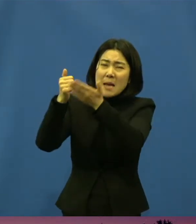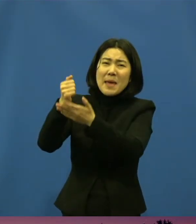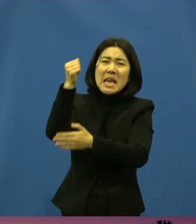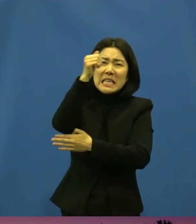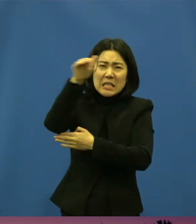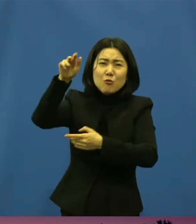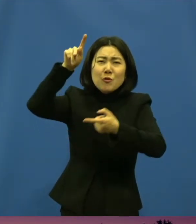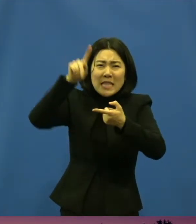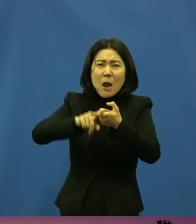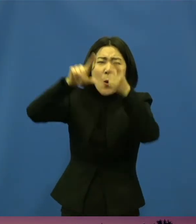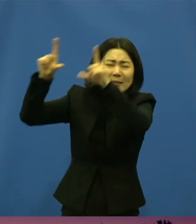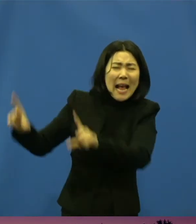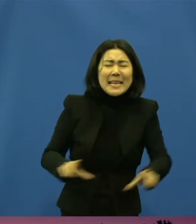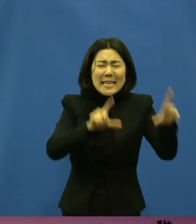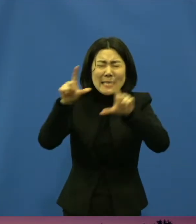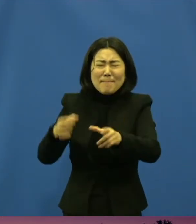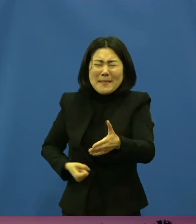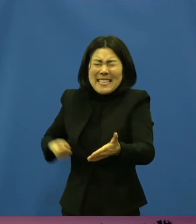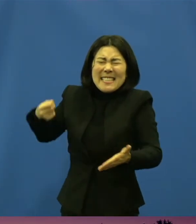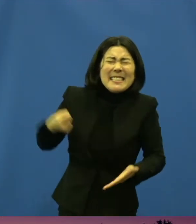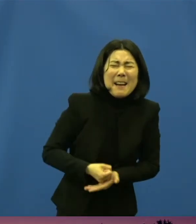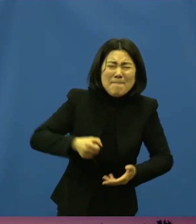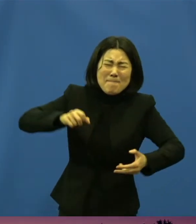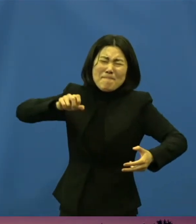수많은 것들에 의해서 우리는